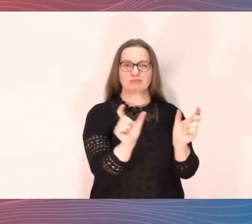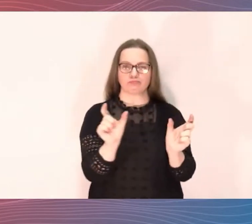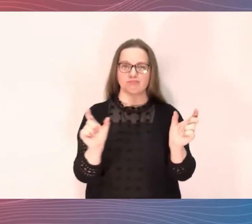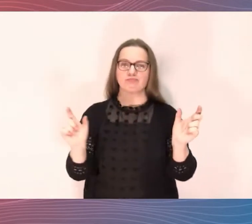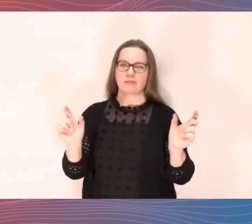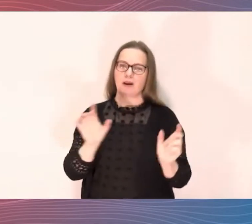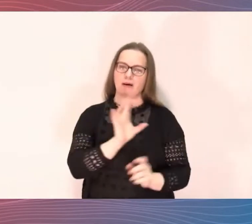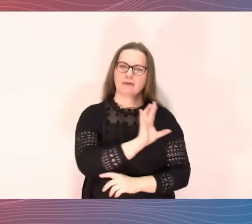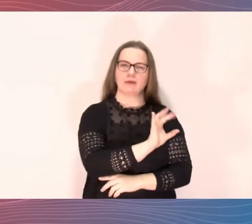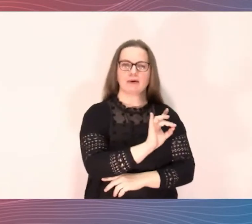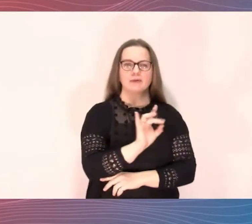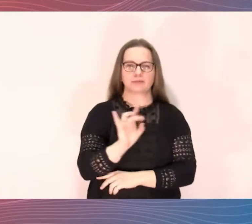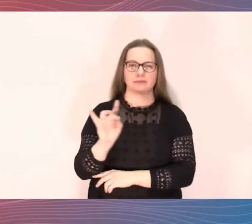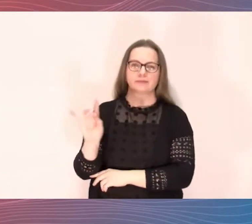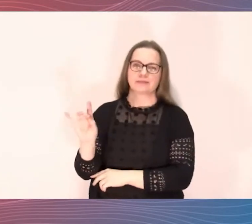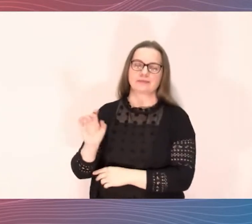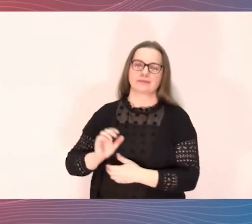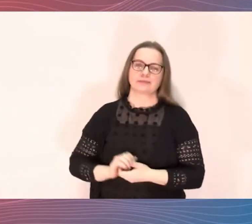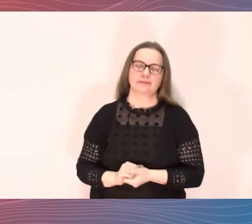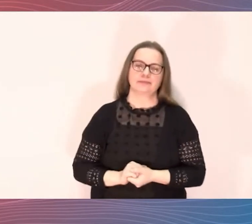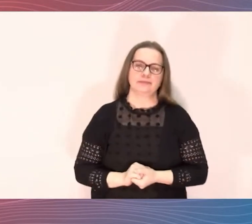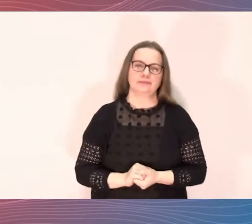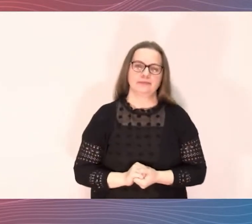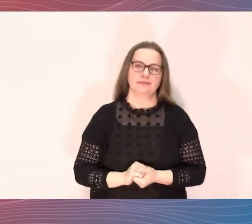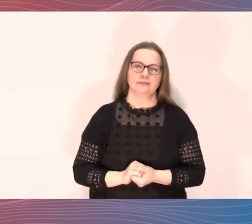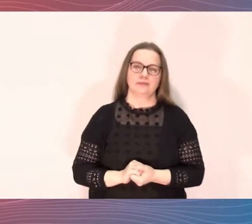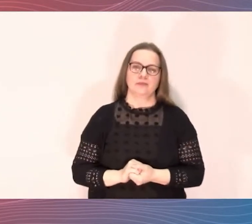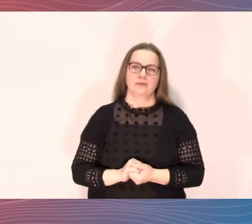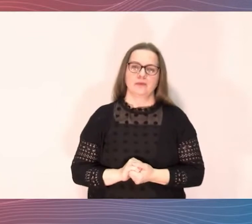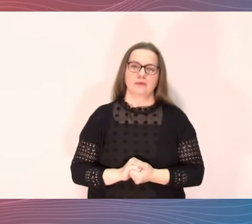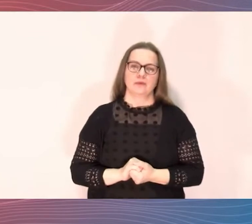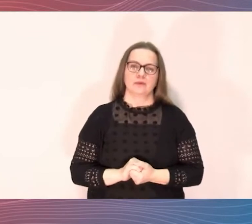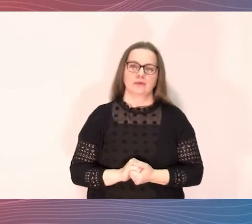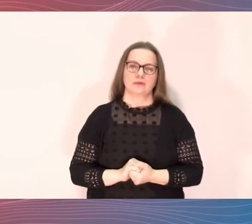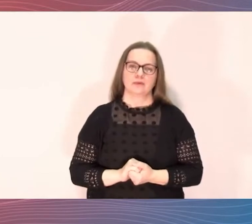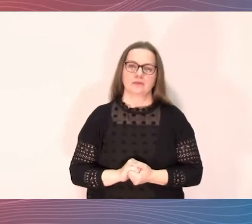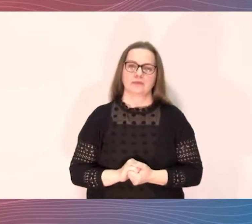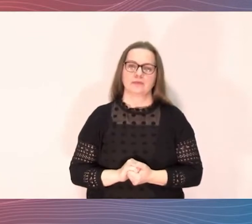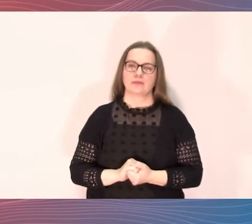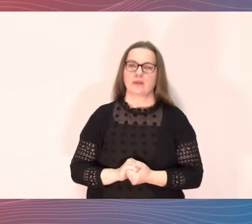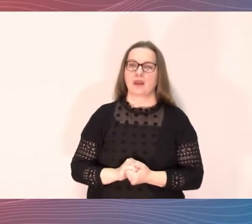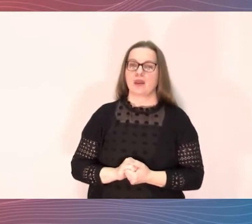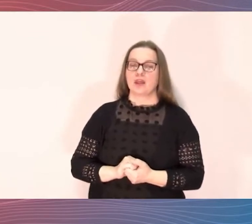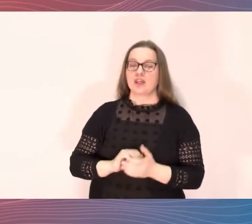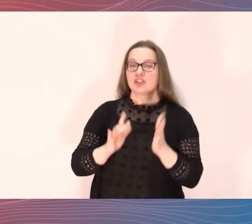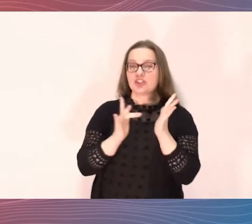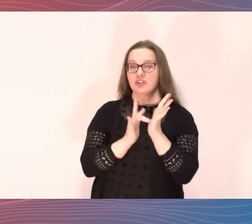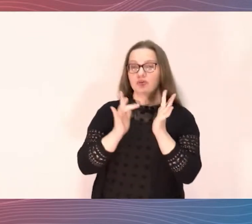Porque nós fizemos parte inerente do Filho. E o Filho está no Pai.